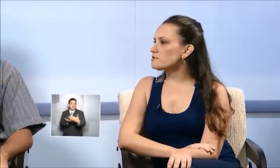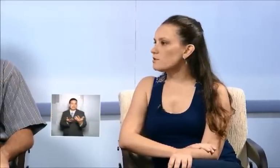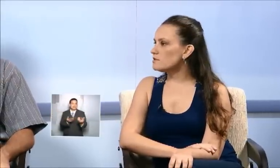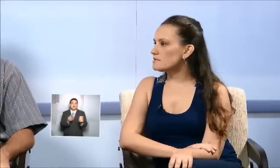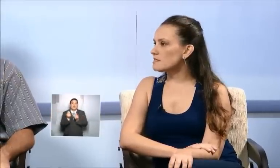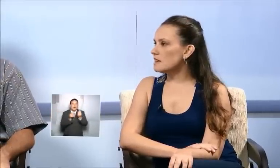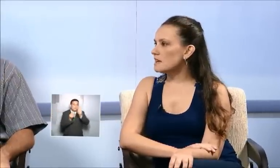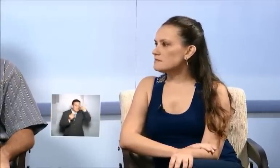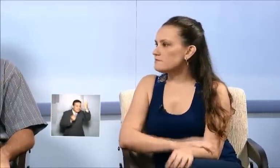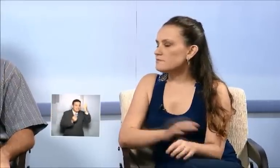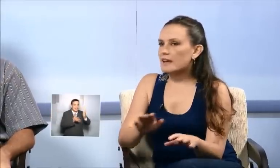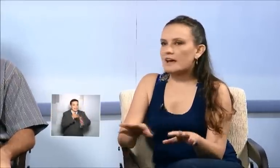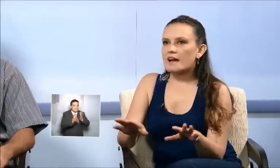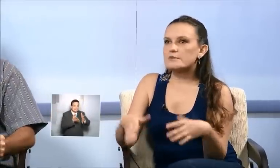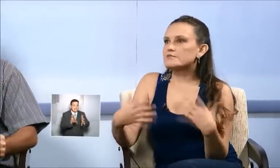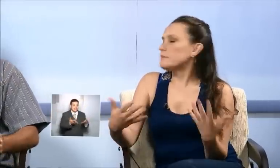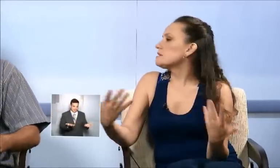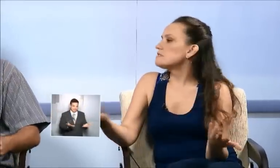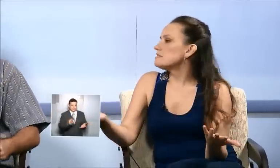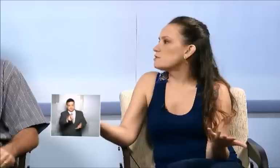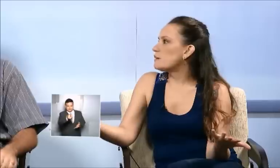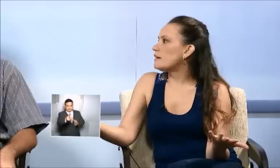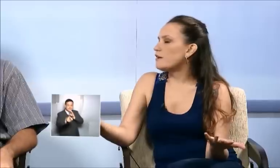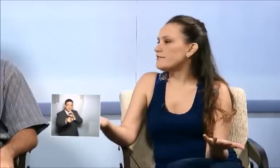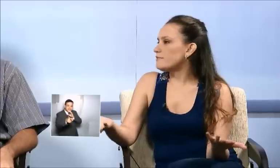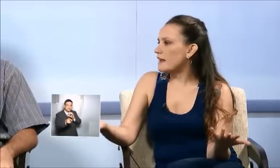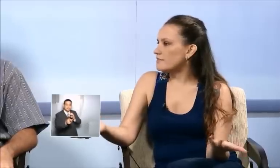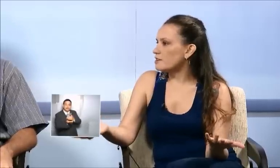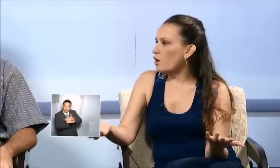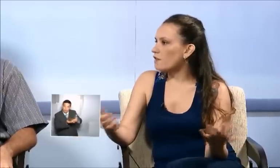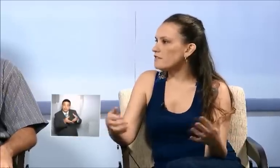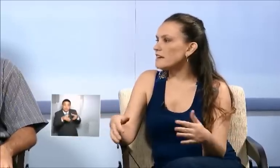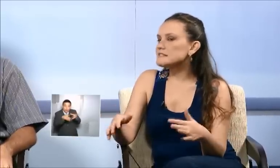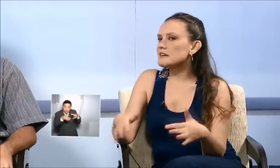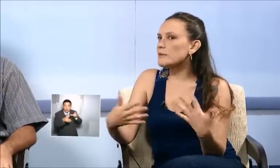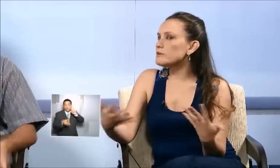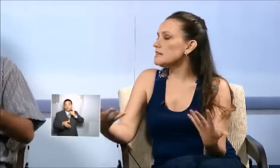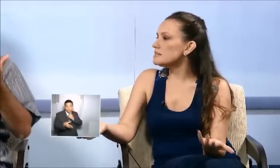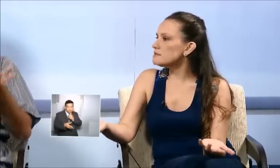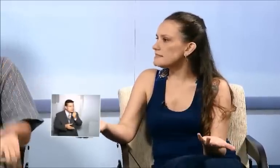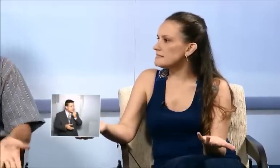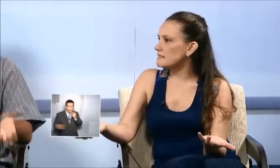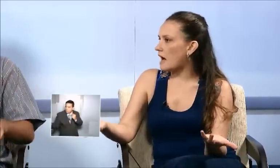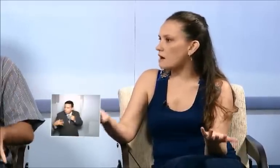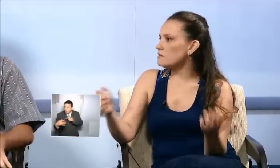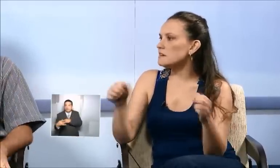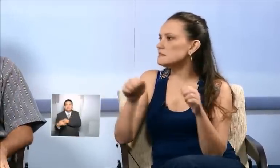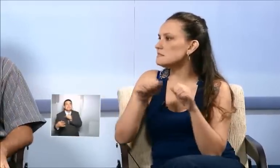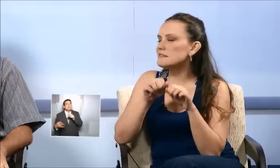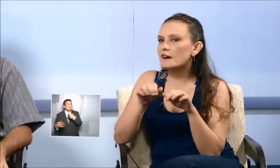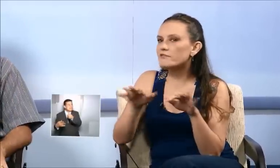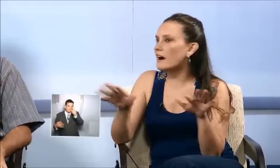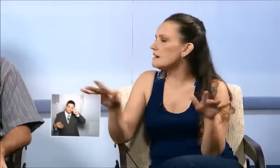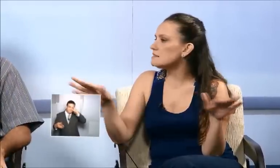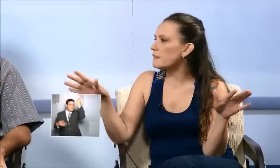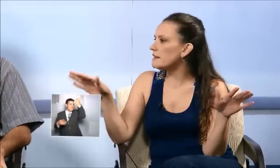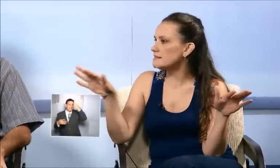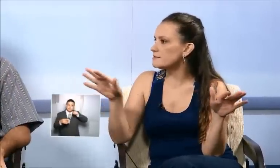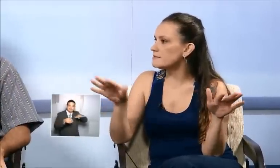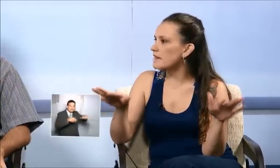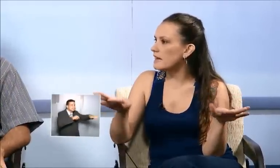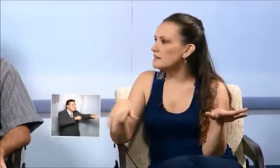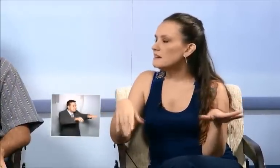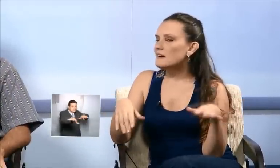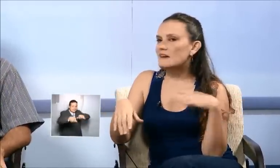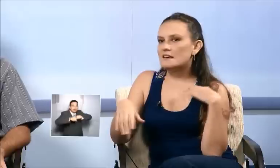grupo de surdos que acabam sabendo que existe uma palavra nova e eles acabam criando esse sinal e esse sinal vai